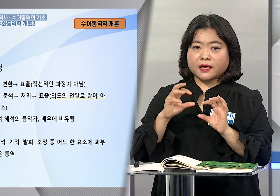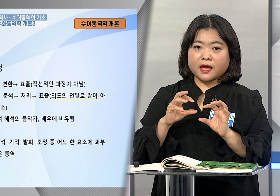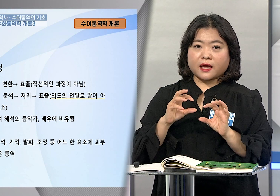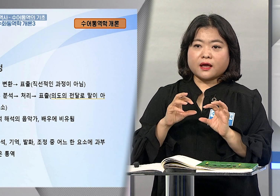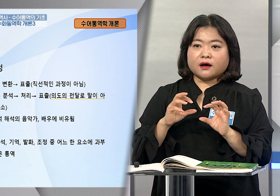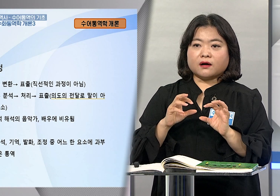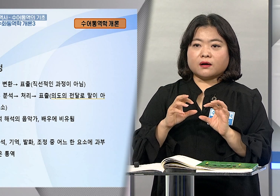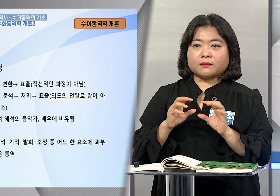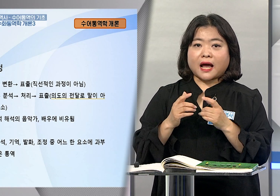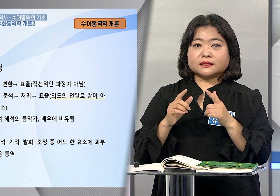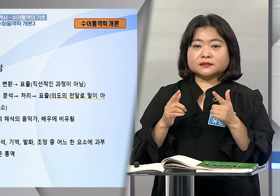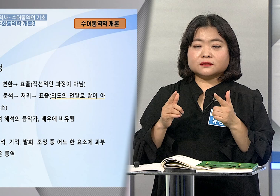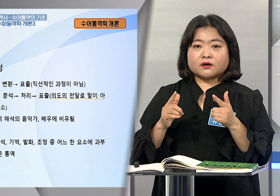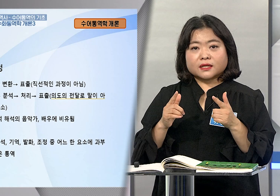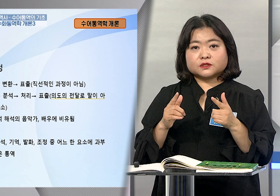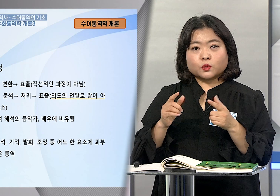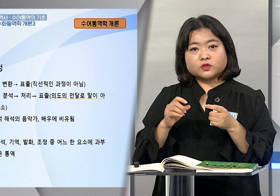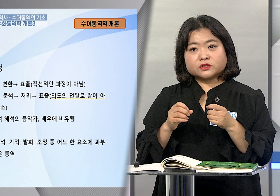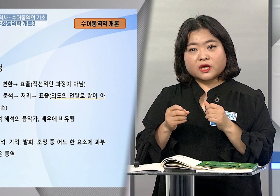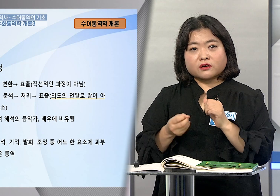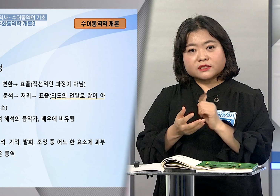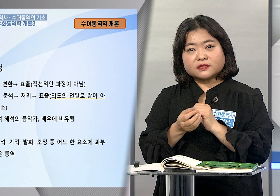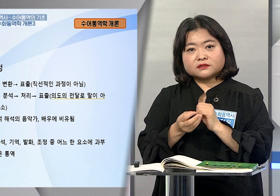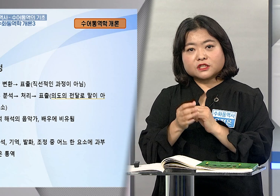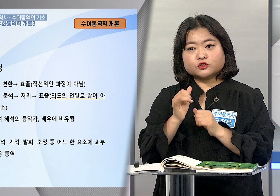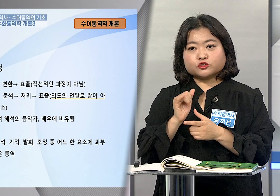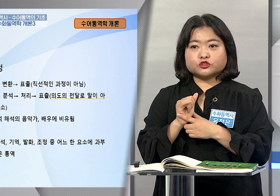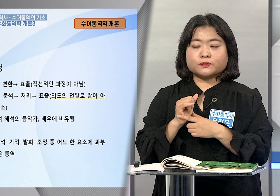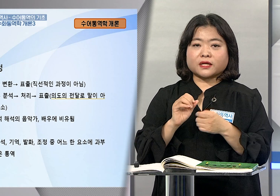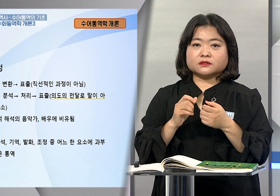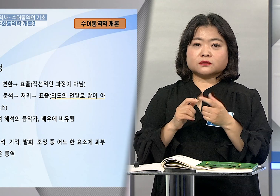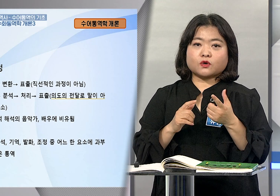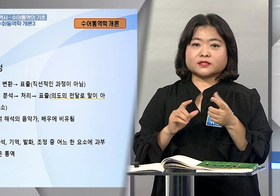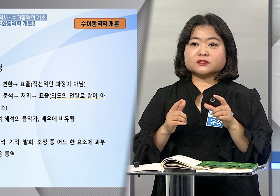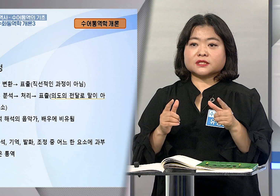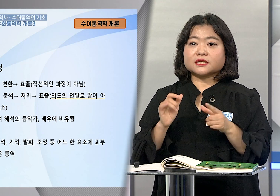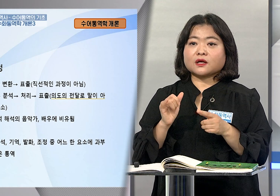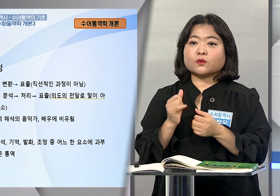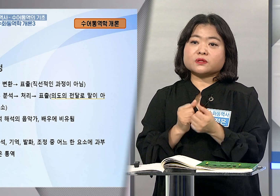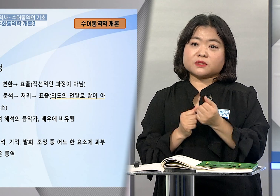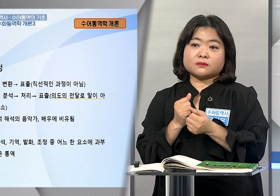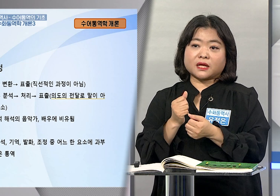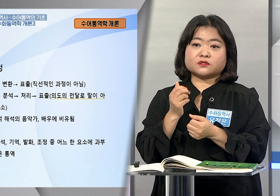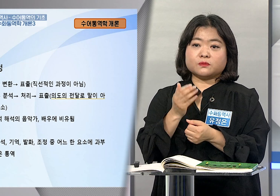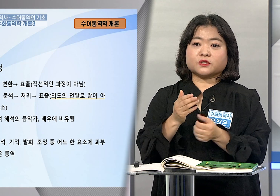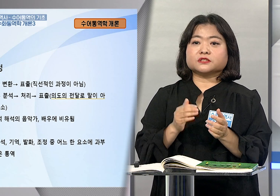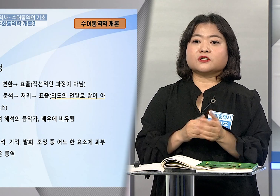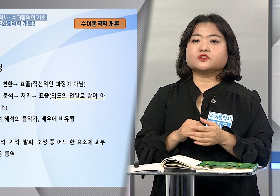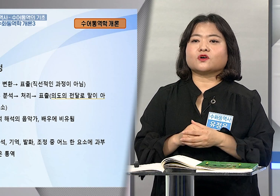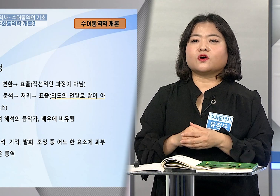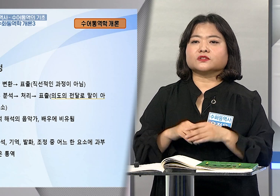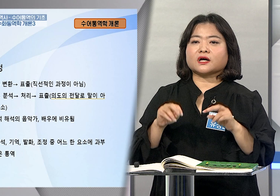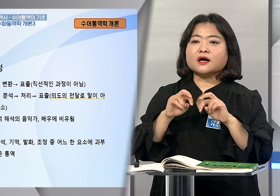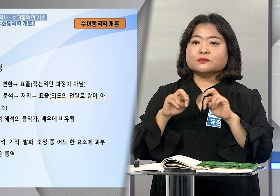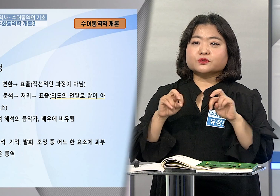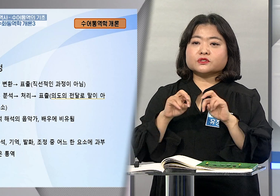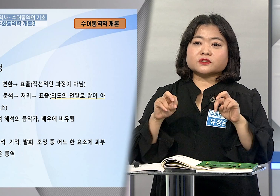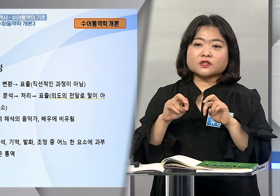사이사이에 많은 여러 가지 요인들의 영향들이 있고 많은 과정들이 있다고 이미 많이 설명을 드렸죠. 자,